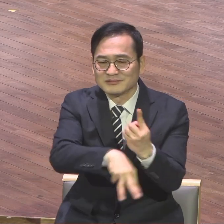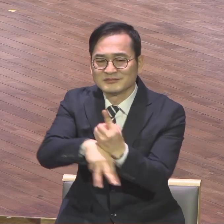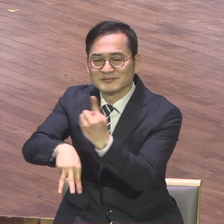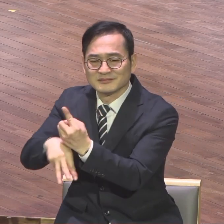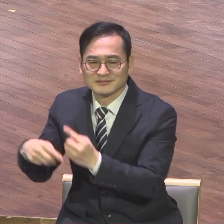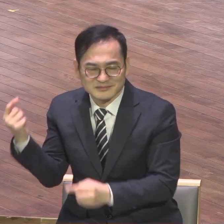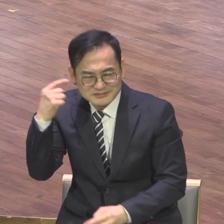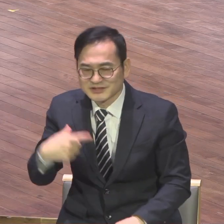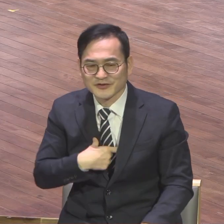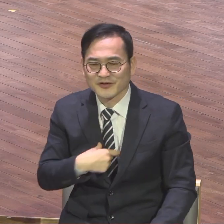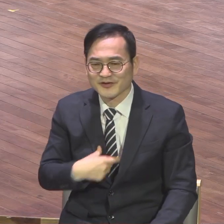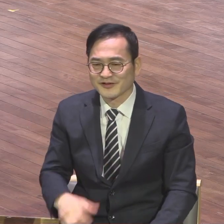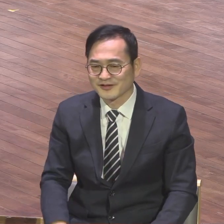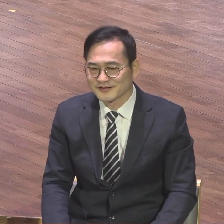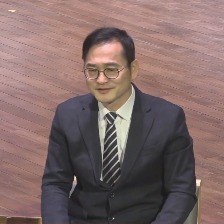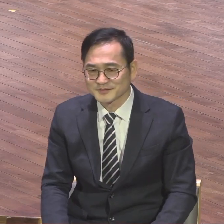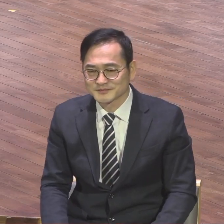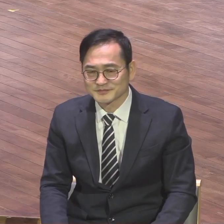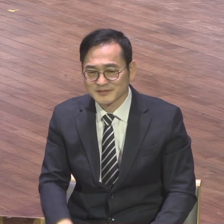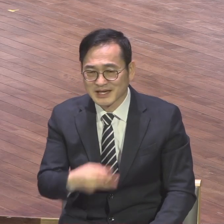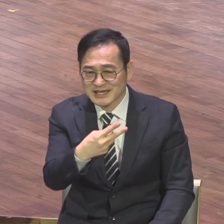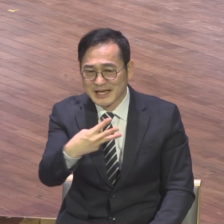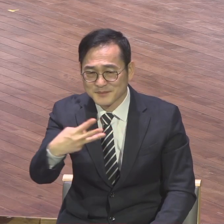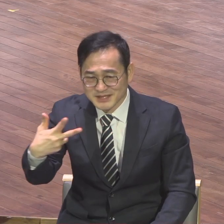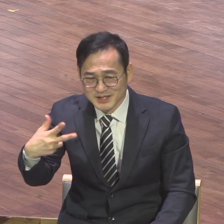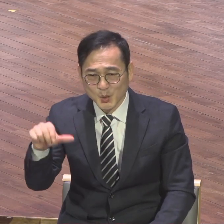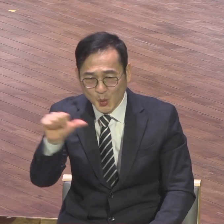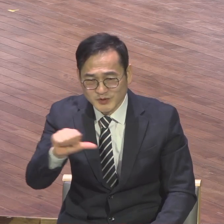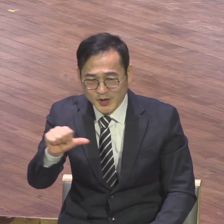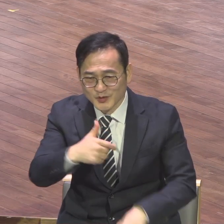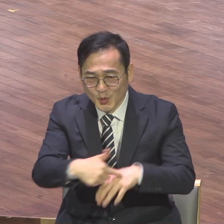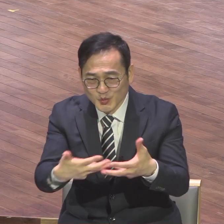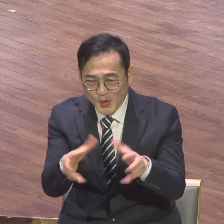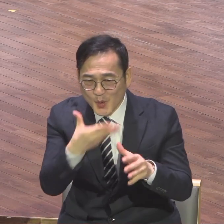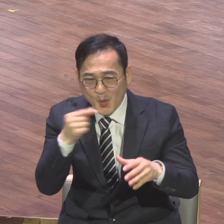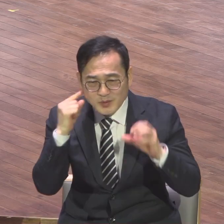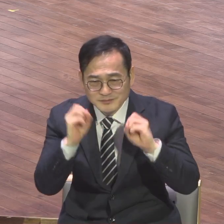사단이 화를 내는 소리 2, 3조 5천 종조.